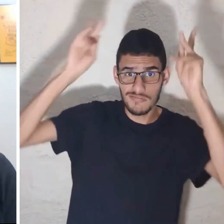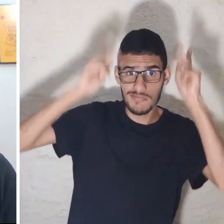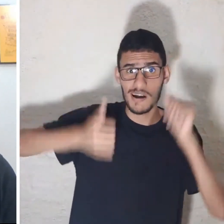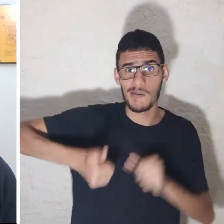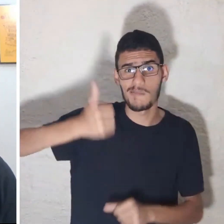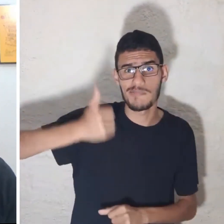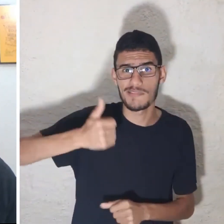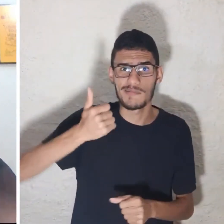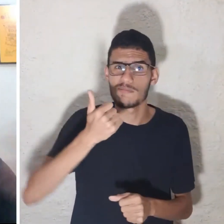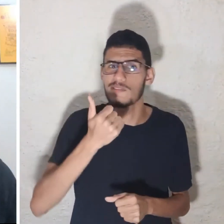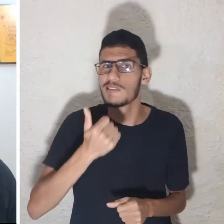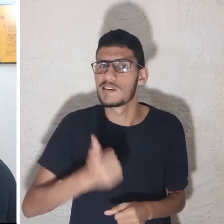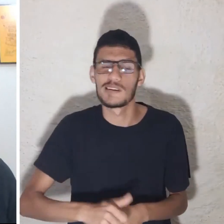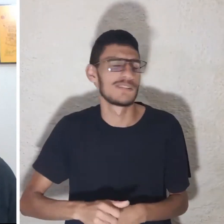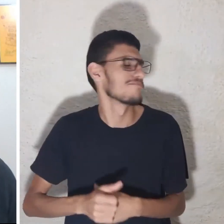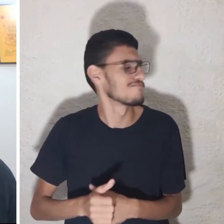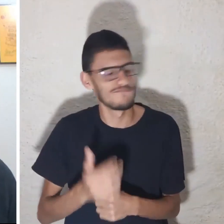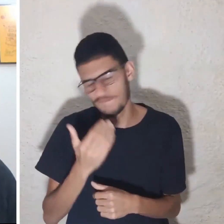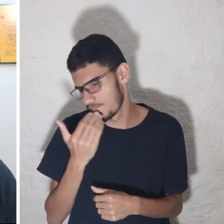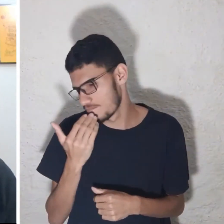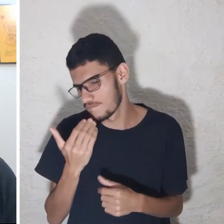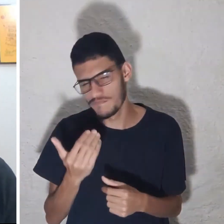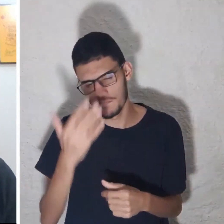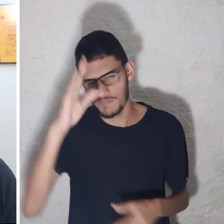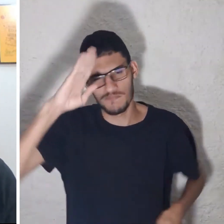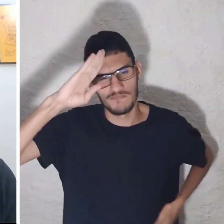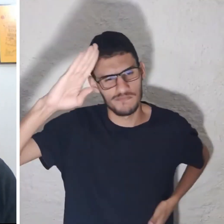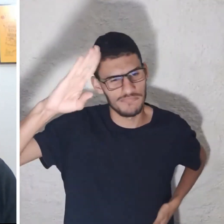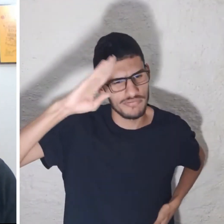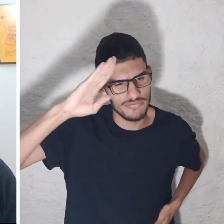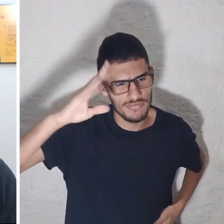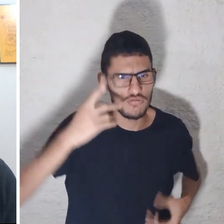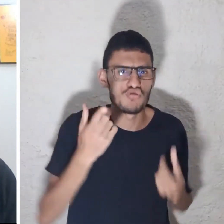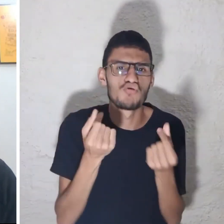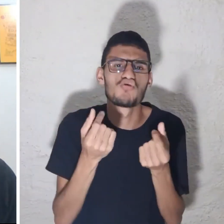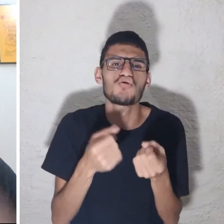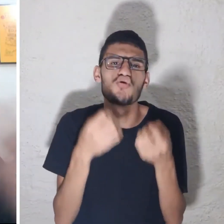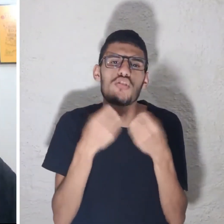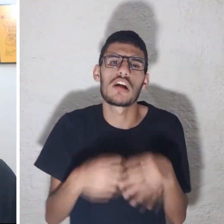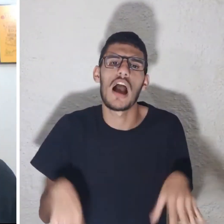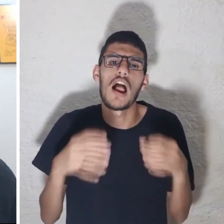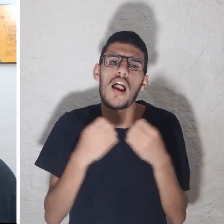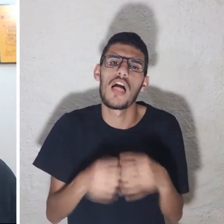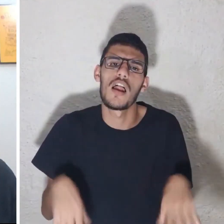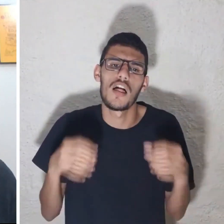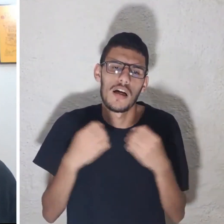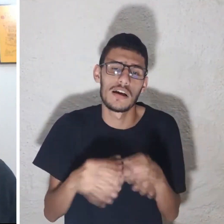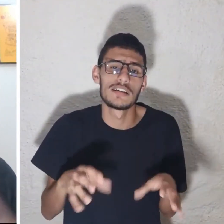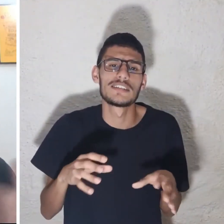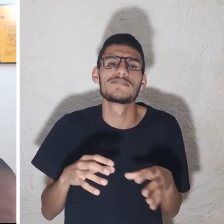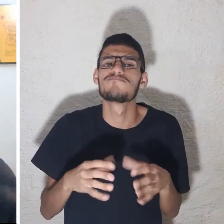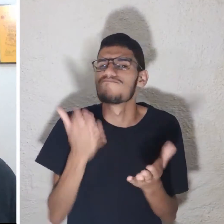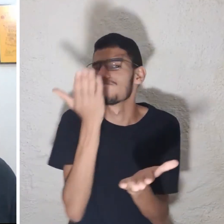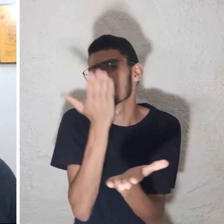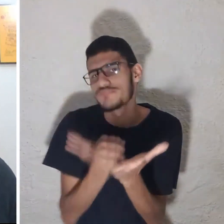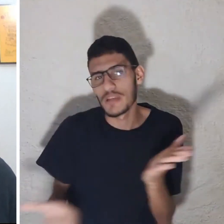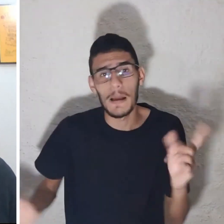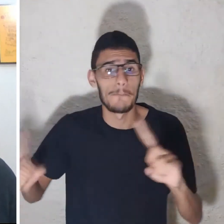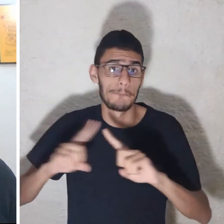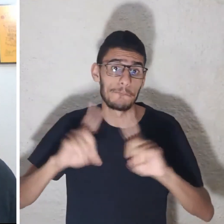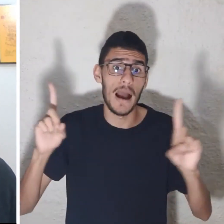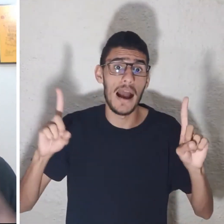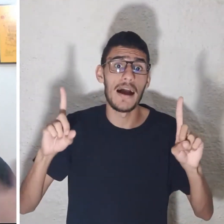Pedro I, né? Vidas perdidas, né, de soldados, né, dinheiro gasto com essa guerra, que resultou